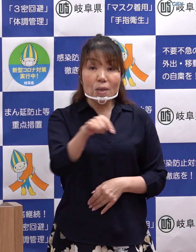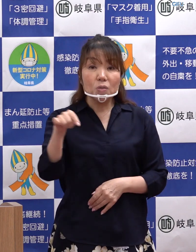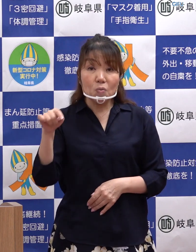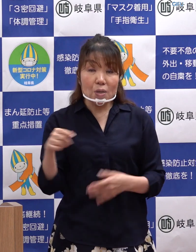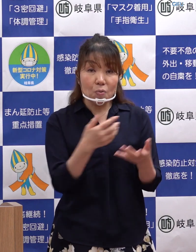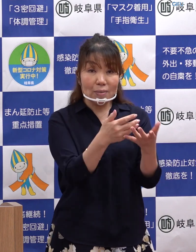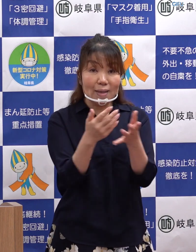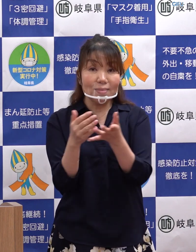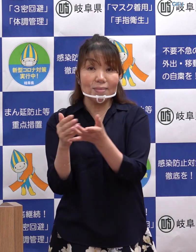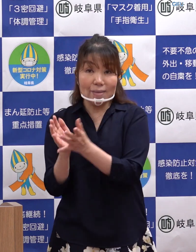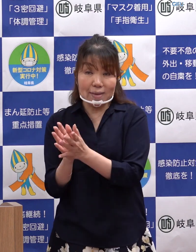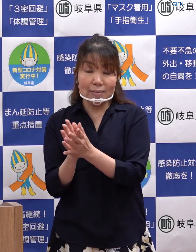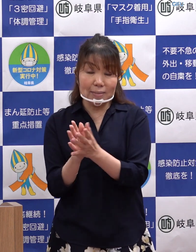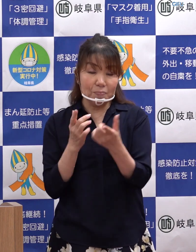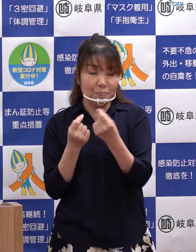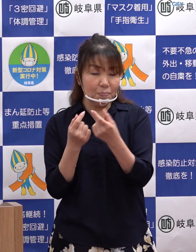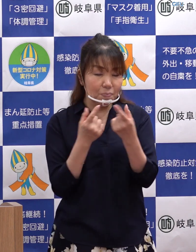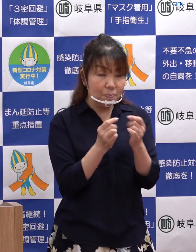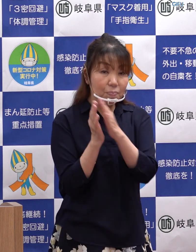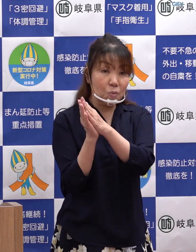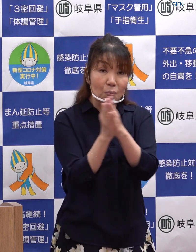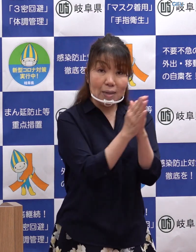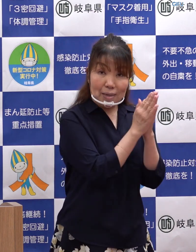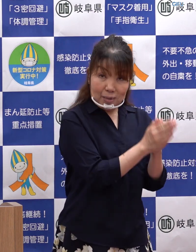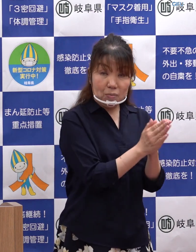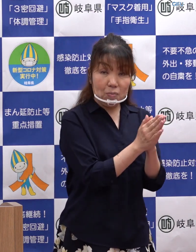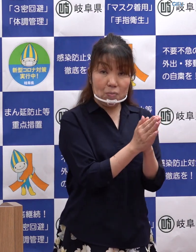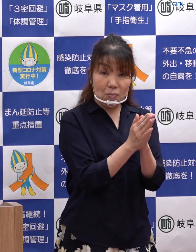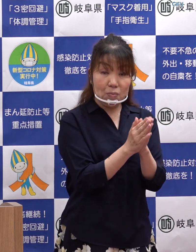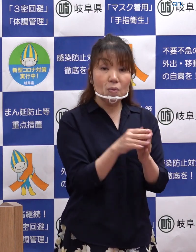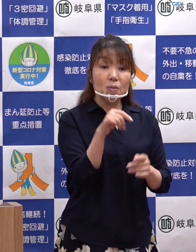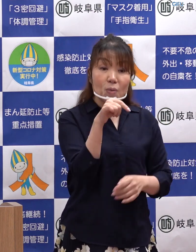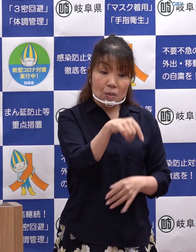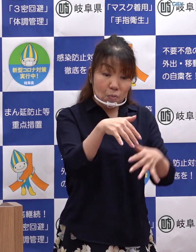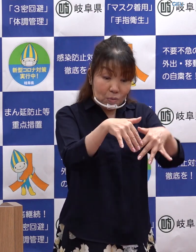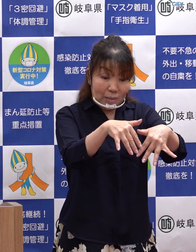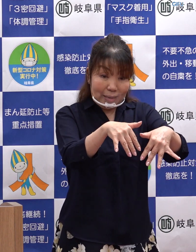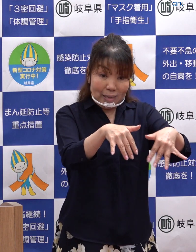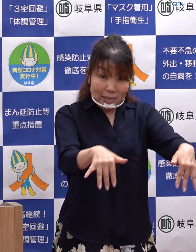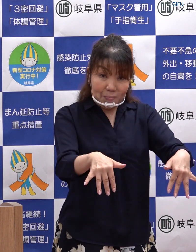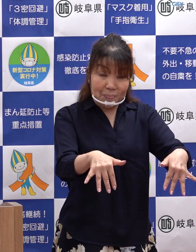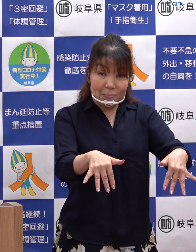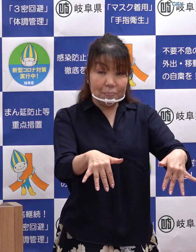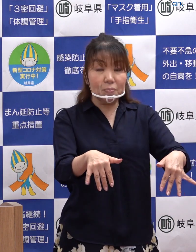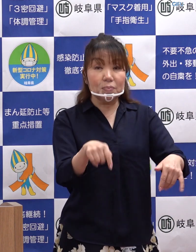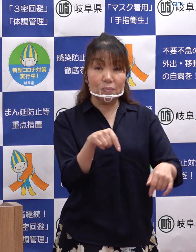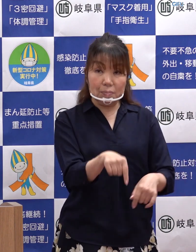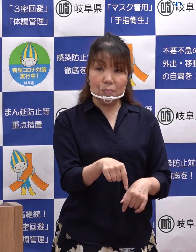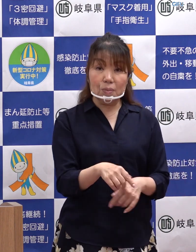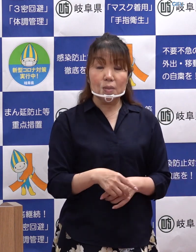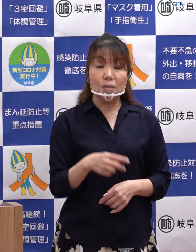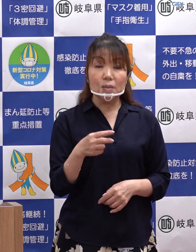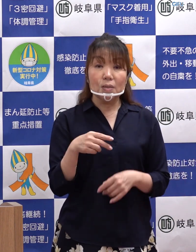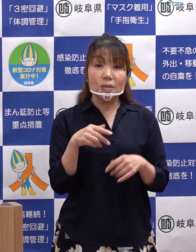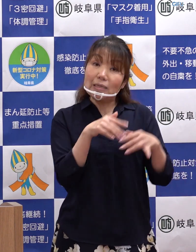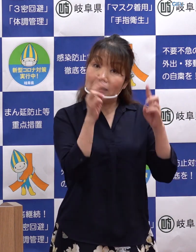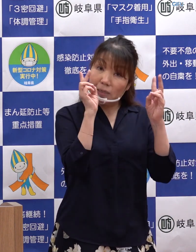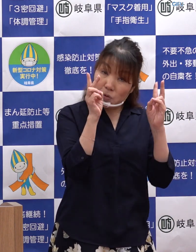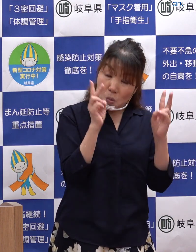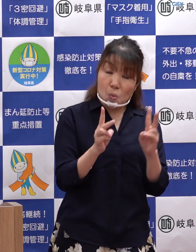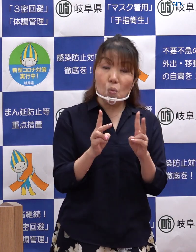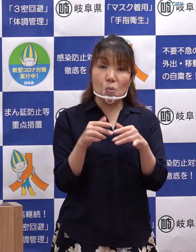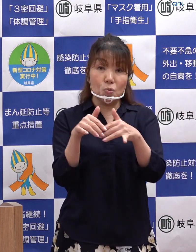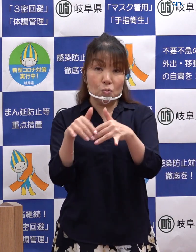に徹底をお願いすると。団体からそれぞれの参加の企業、あるいは組織に